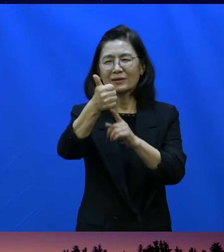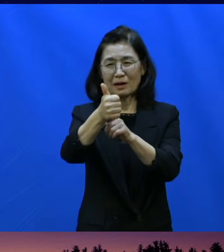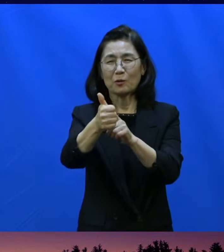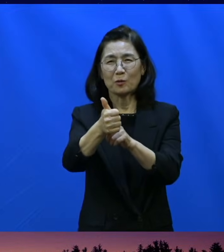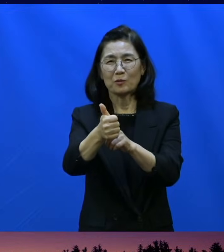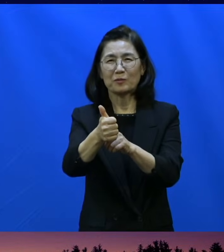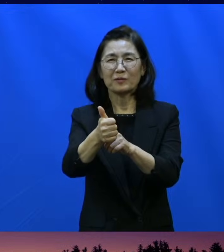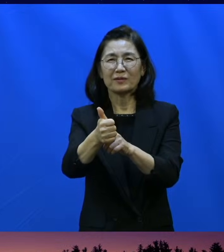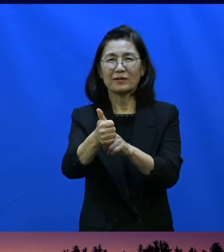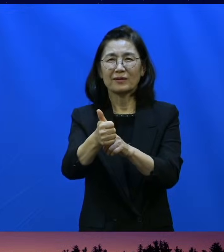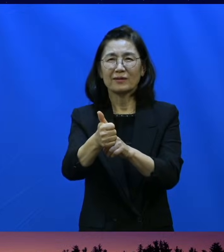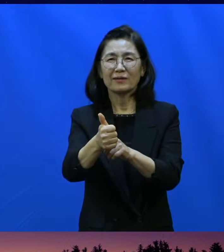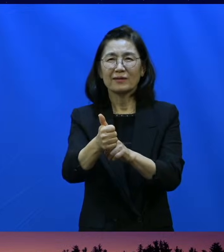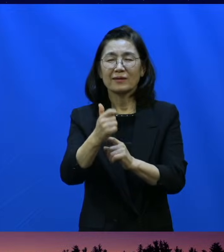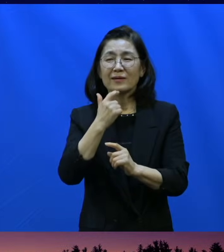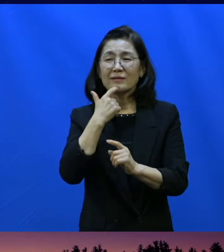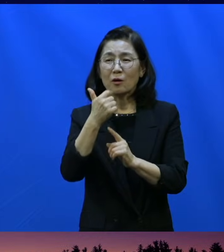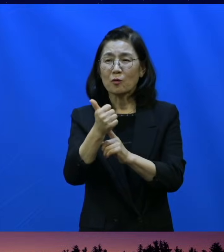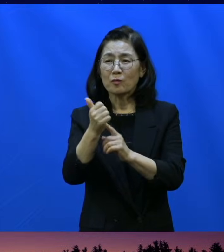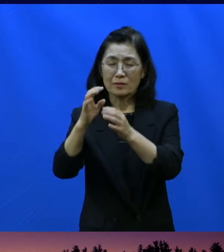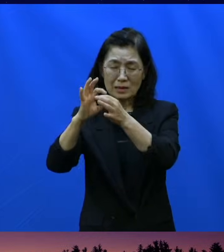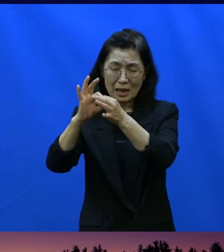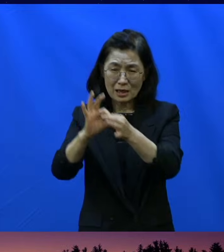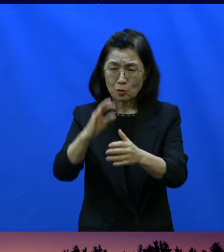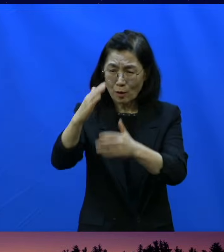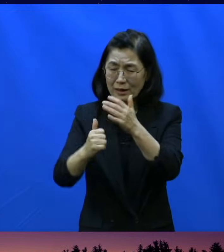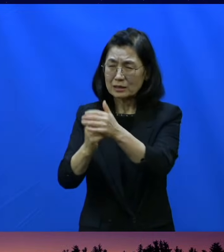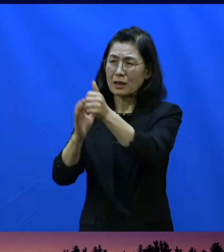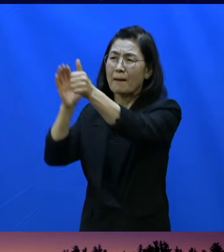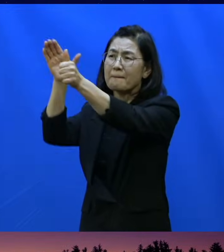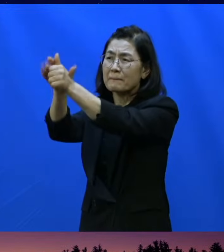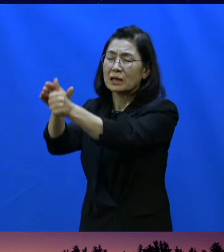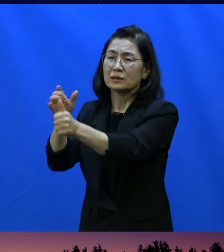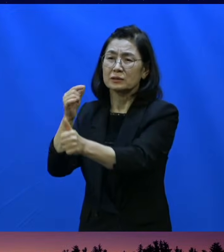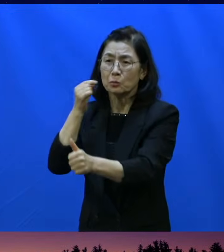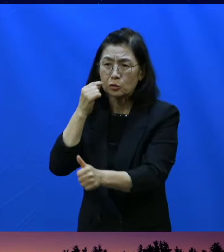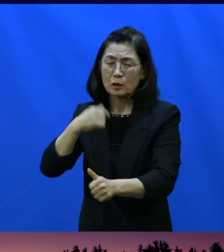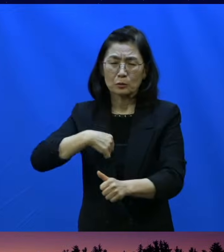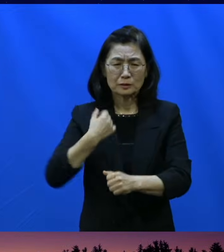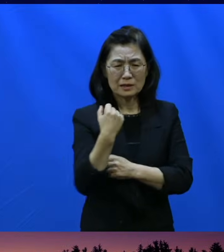그러니까 야곱은 계속 힘주고 산 거예요. 어디까지예요? 야복나루까지요.